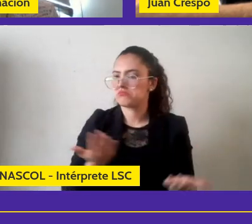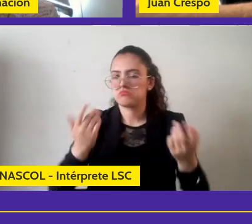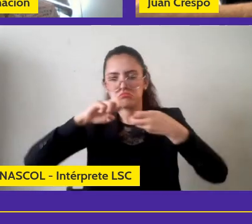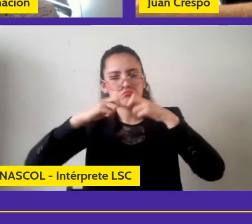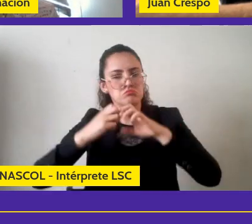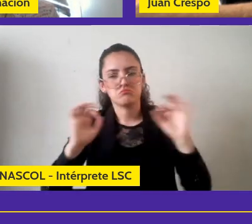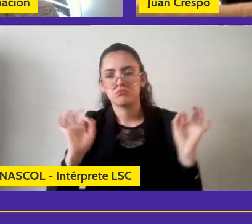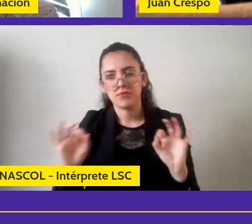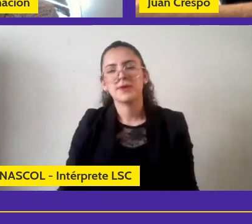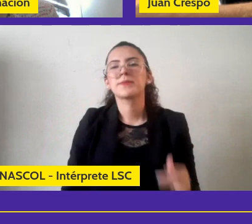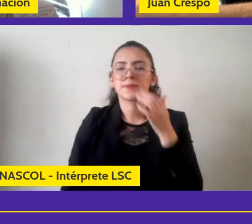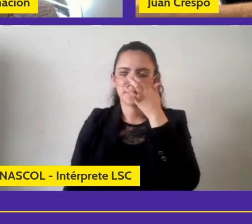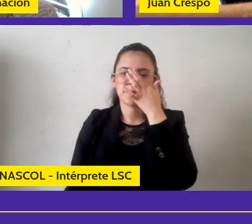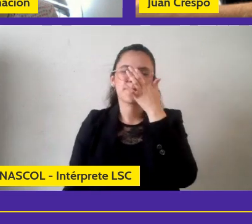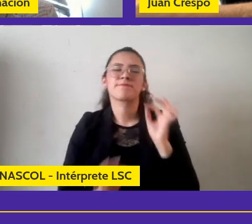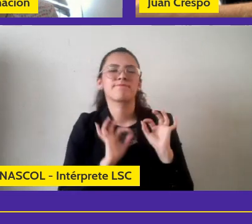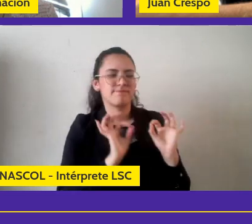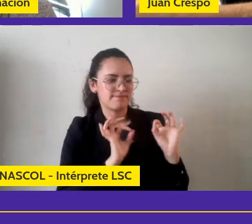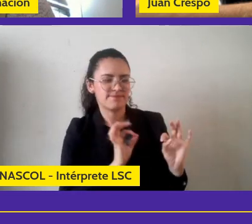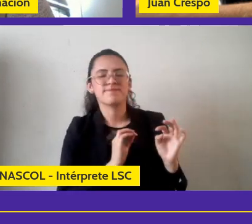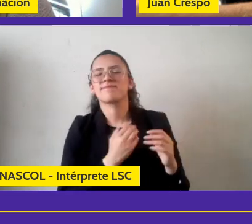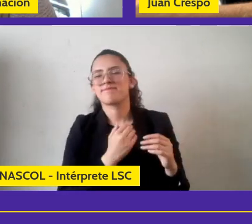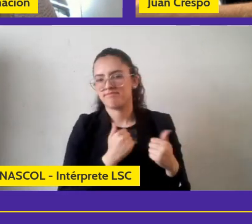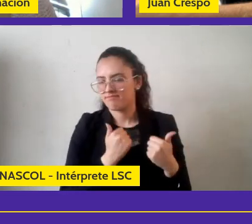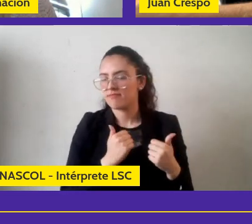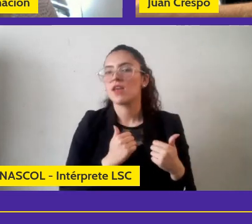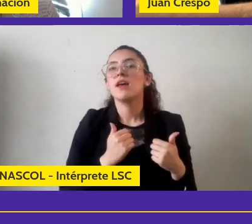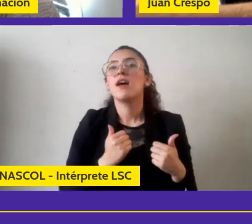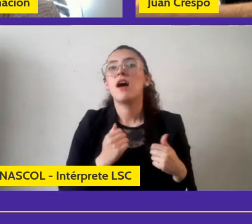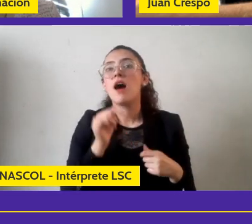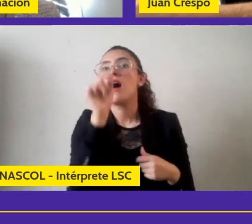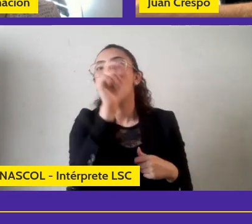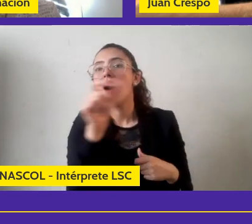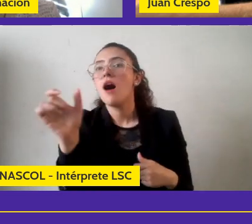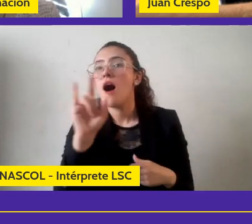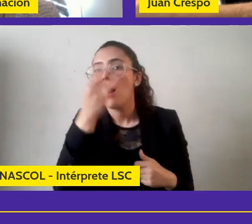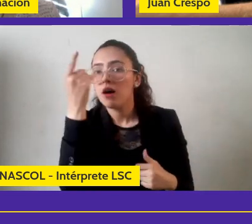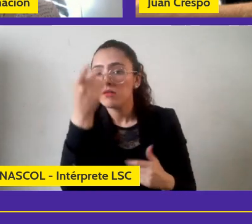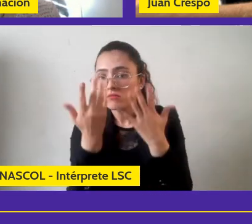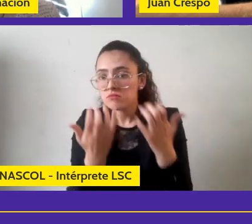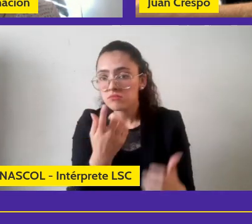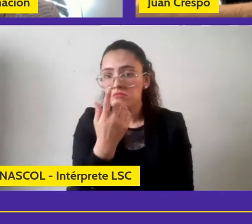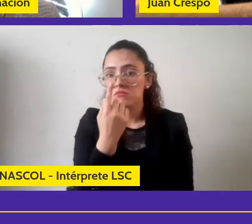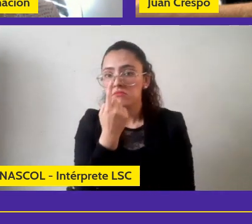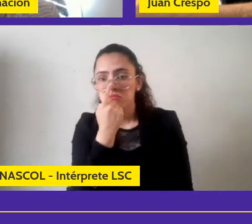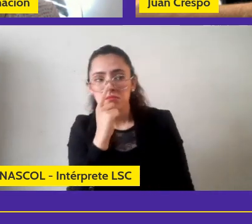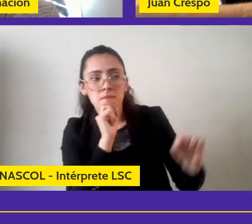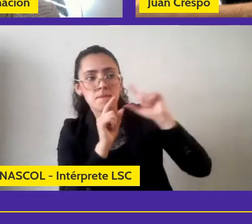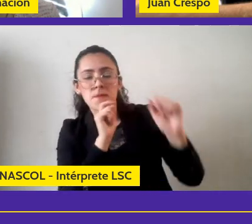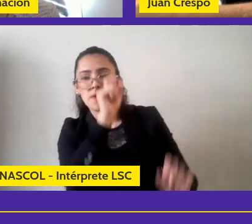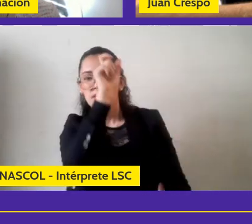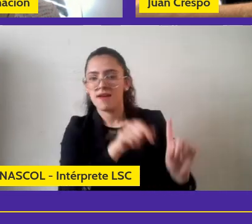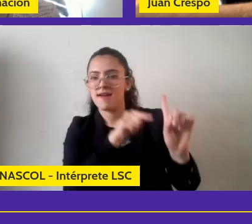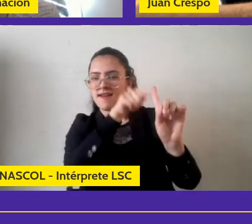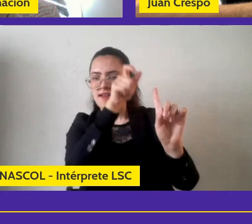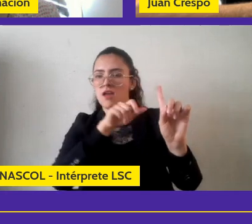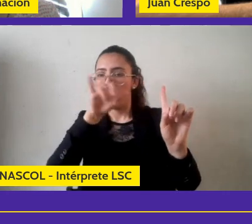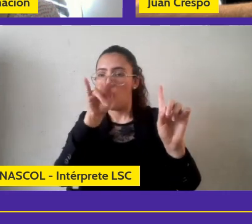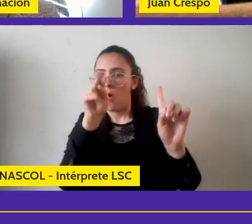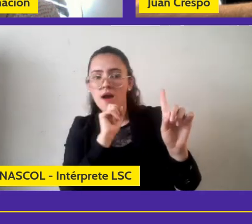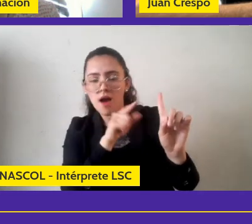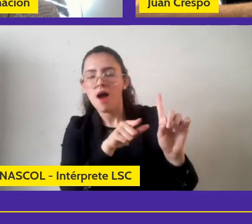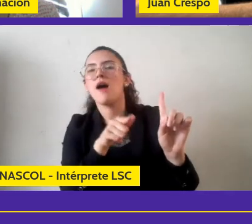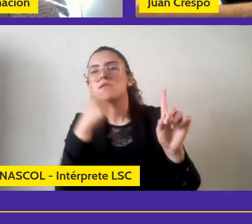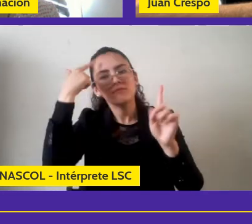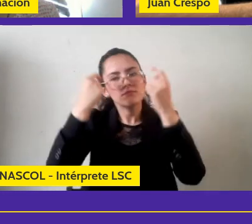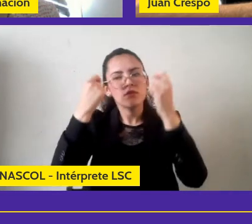Me parece genial y para las personas que les interese de pronto hacer esa consulta con Juan, lo que pueden hacer es buscar en el